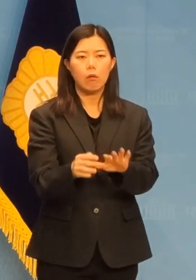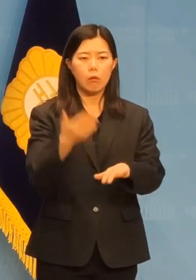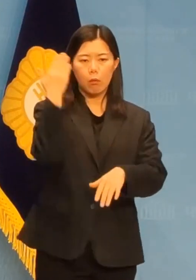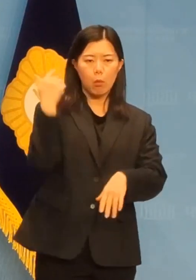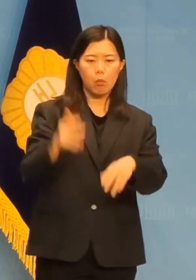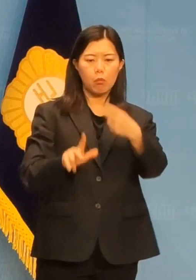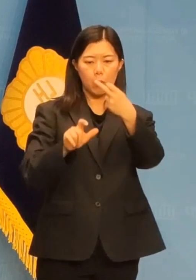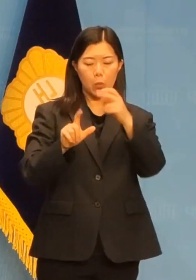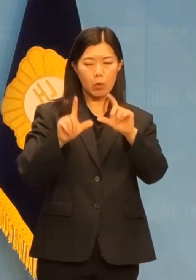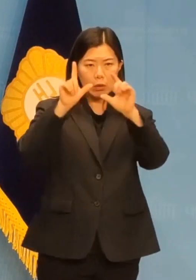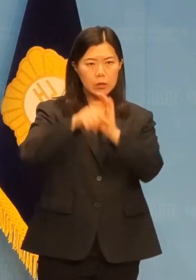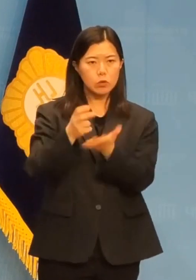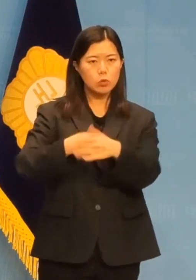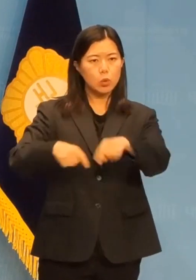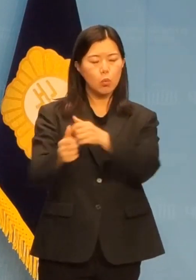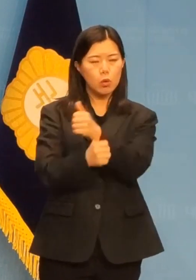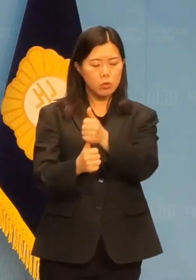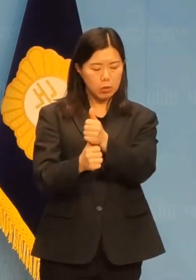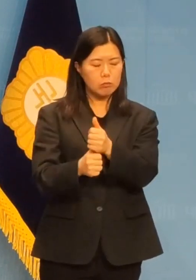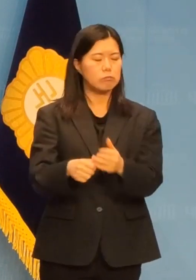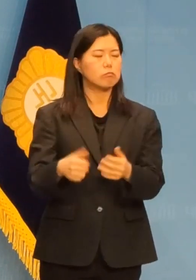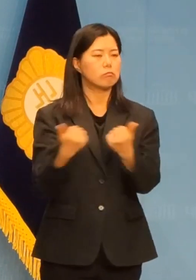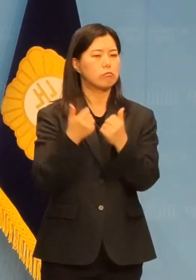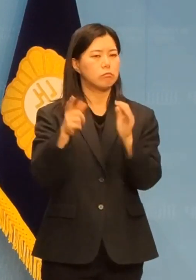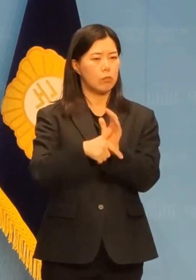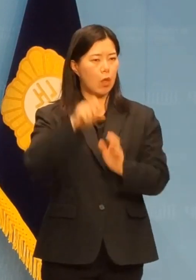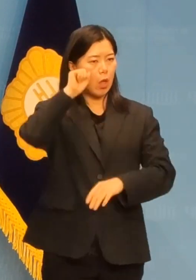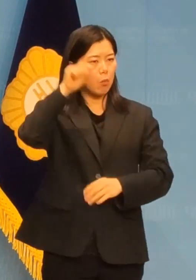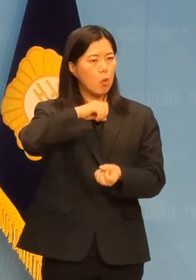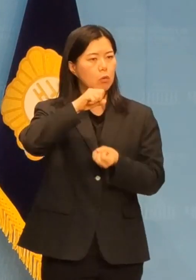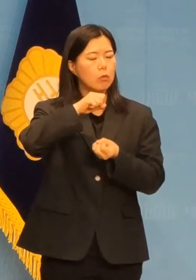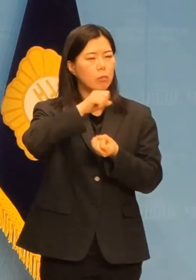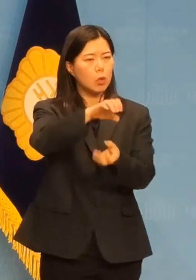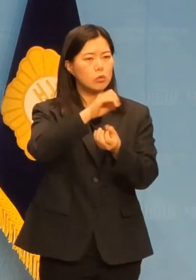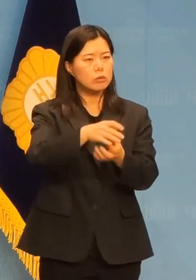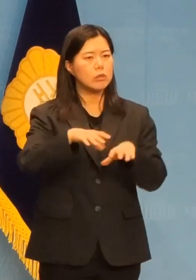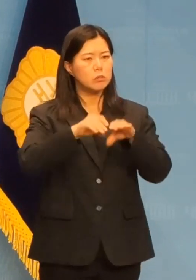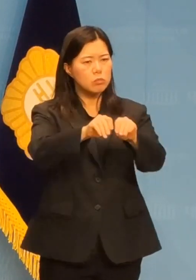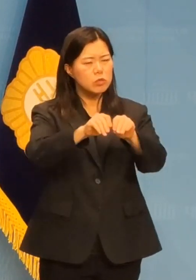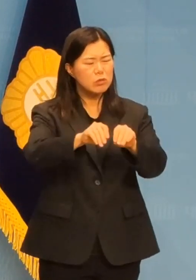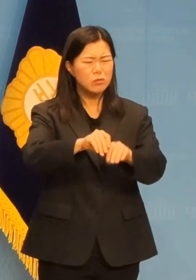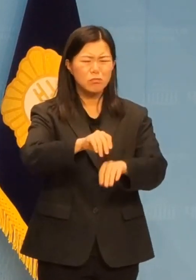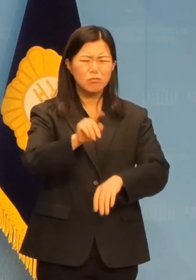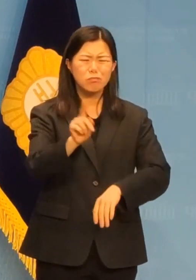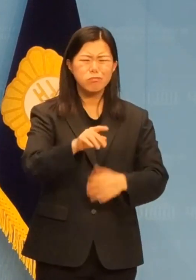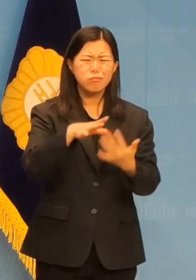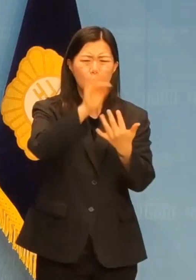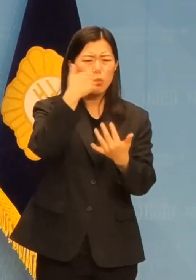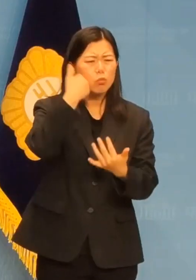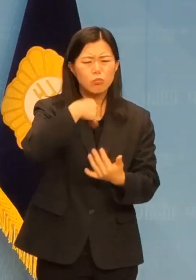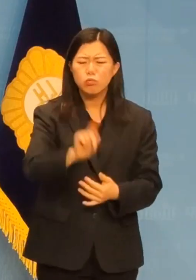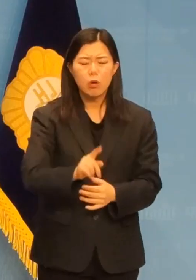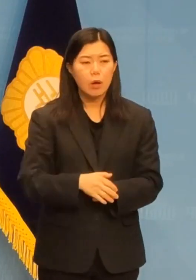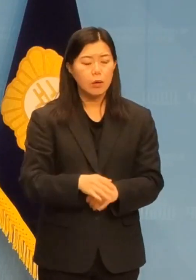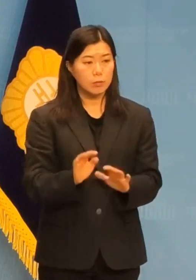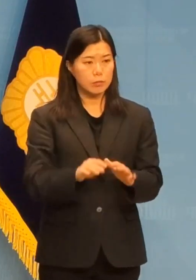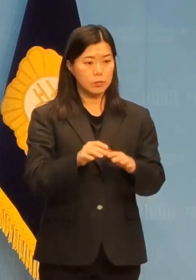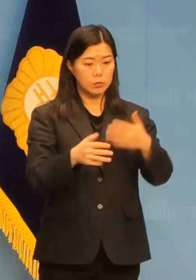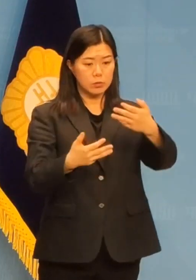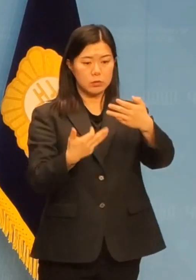국민의힘 정책위원회에서 새벽 배송 금지 누구의 새벽을 위한 선택인가라는 토론회를, 어제